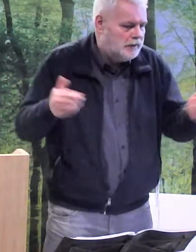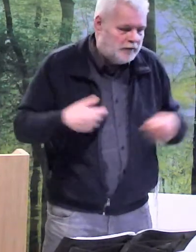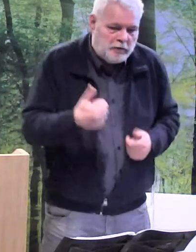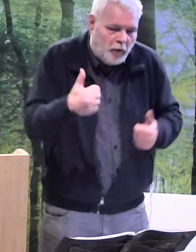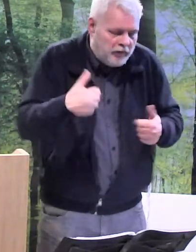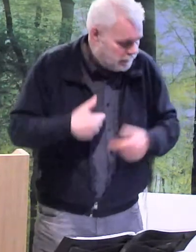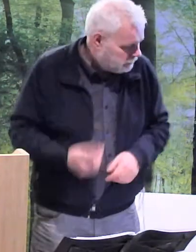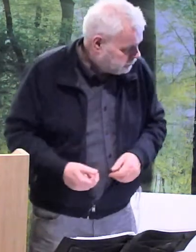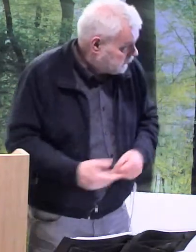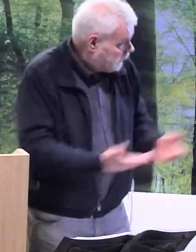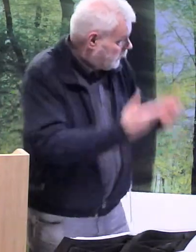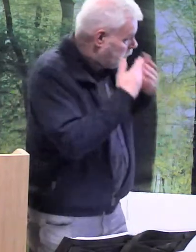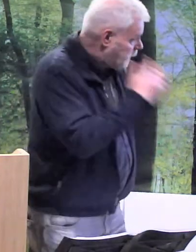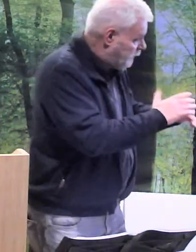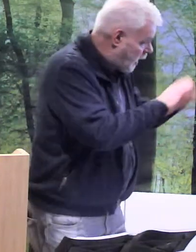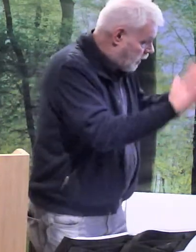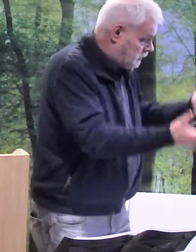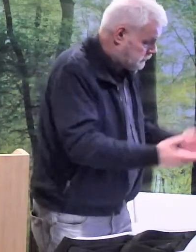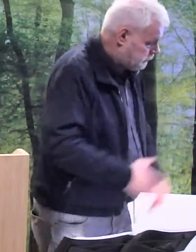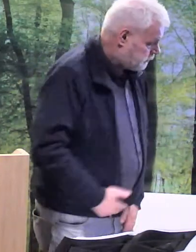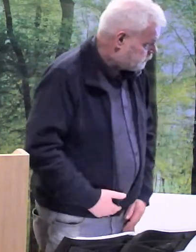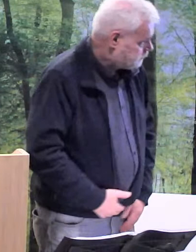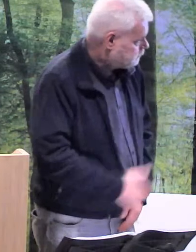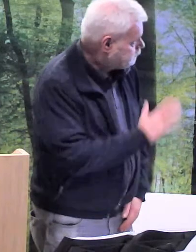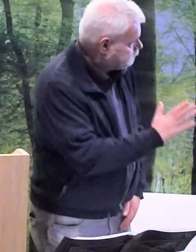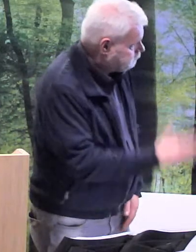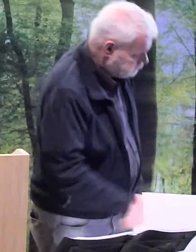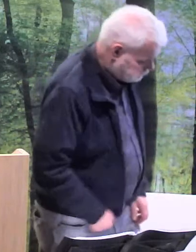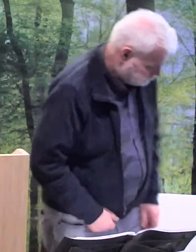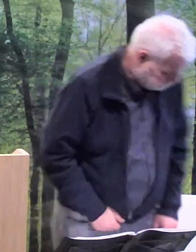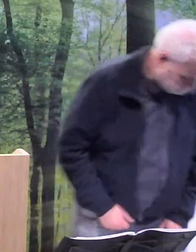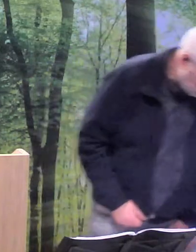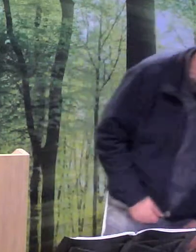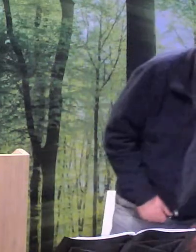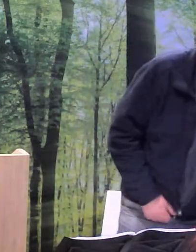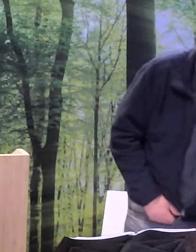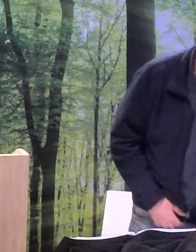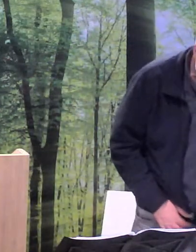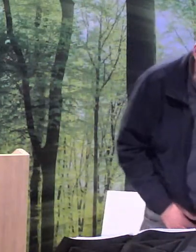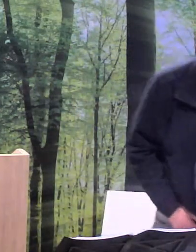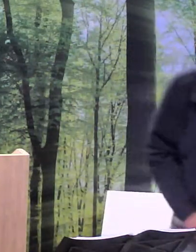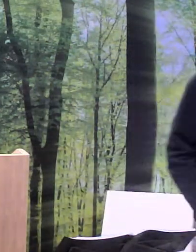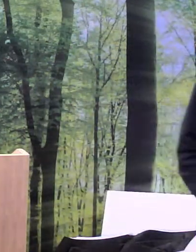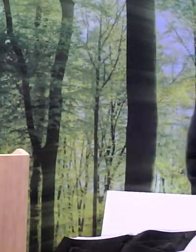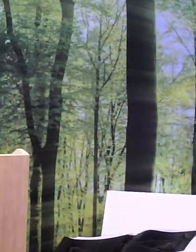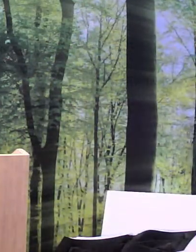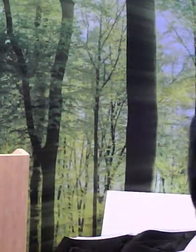Ze maakte heel graag heel veel plezier en dat vond ik geweldig. En daarom dank u wel.